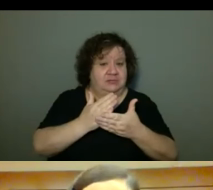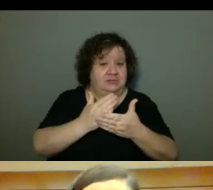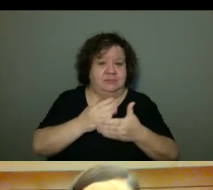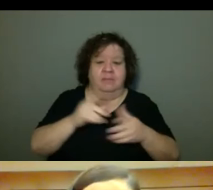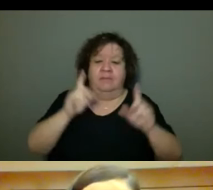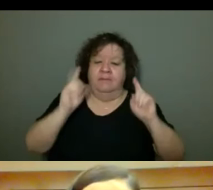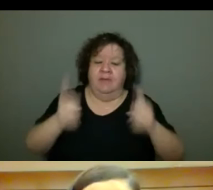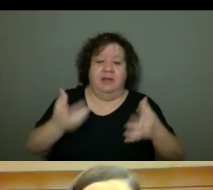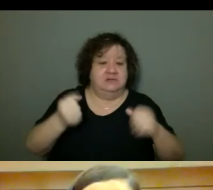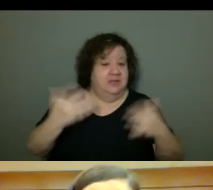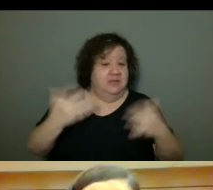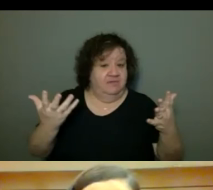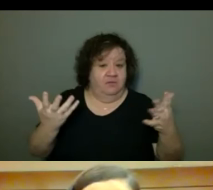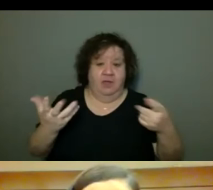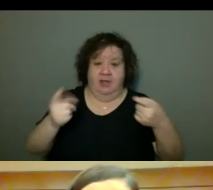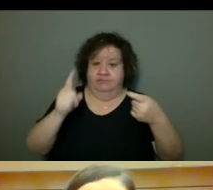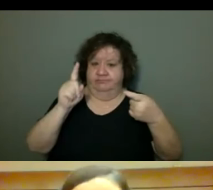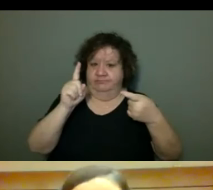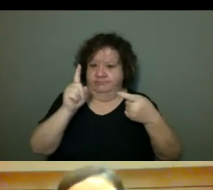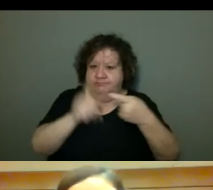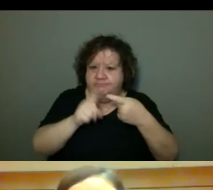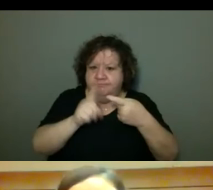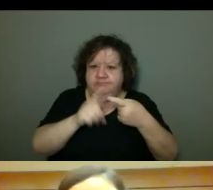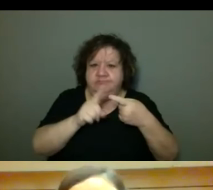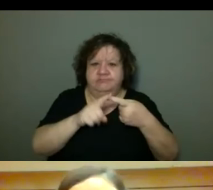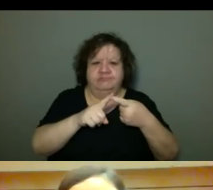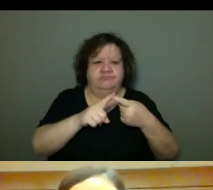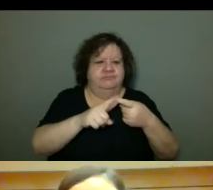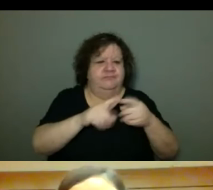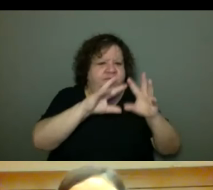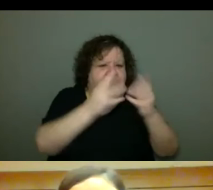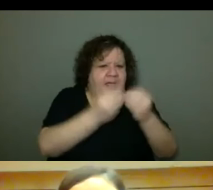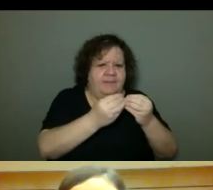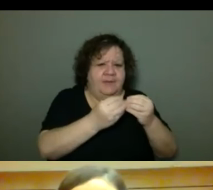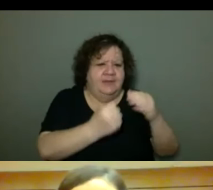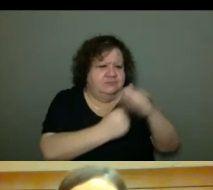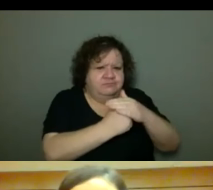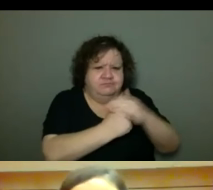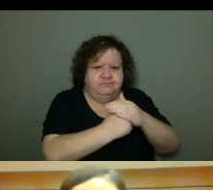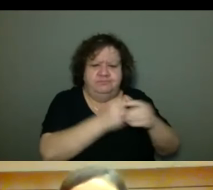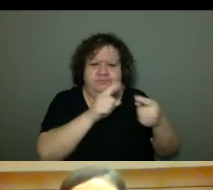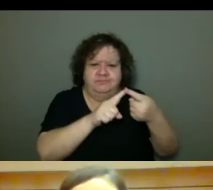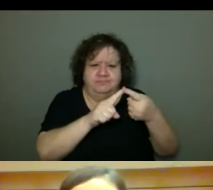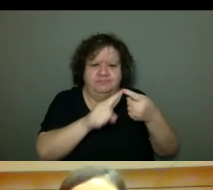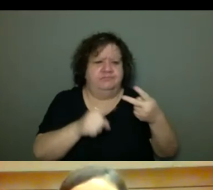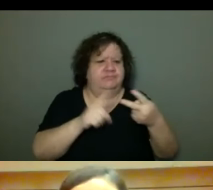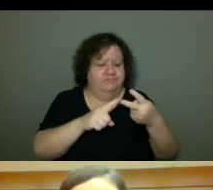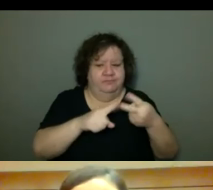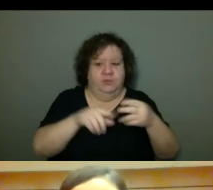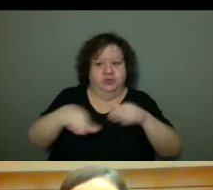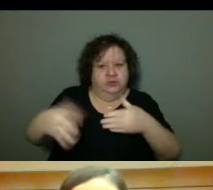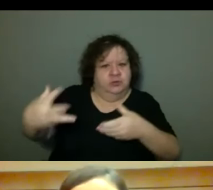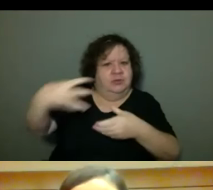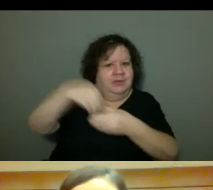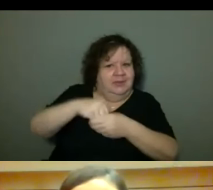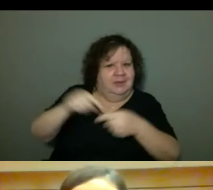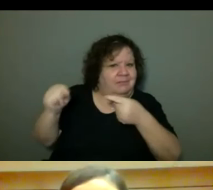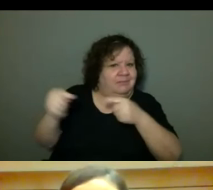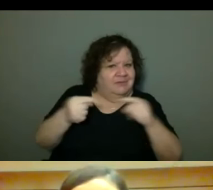en el respeto, en la aplicación de las medidas de participación